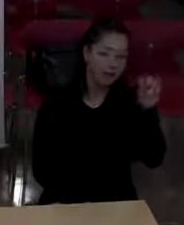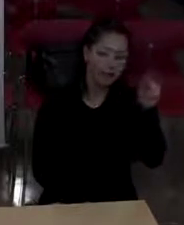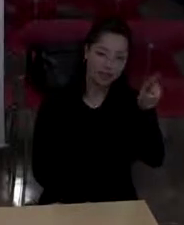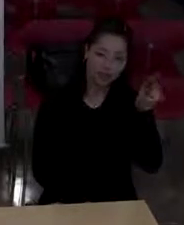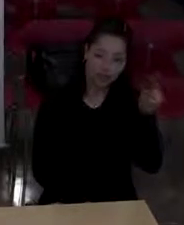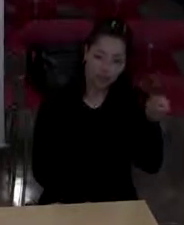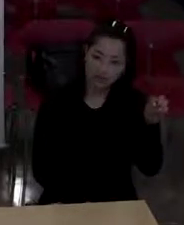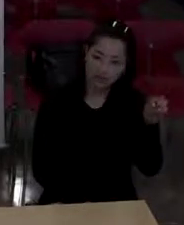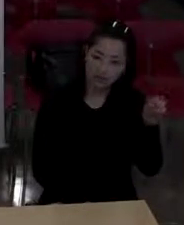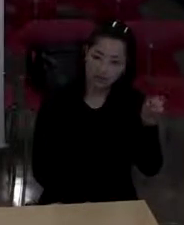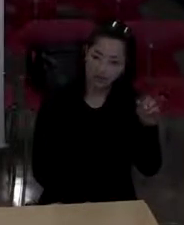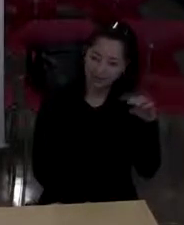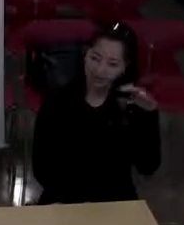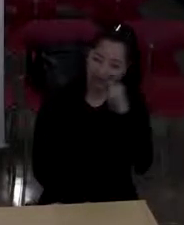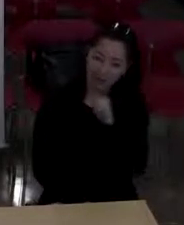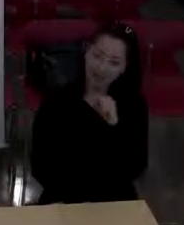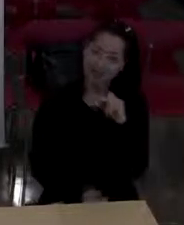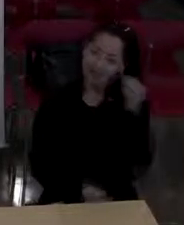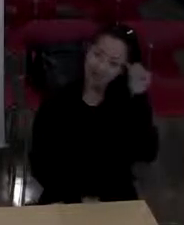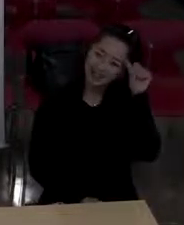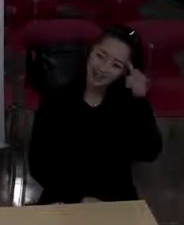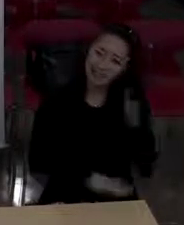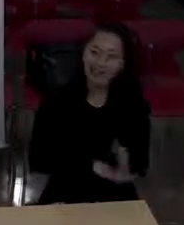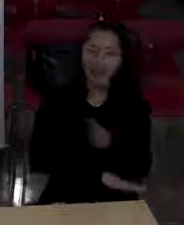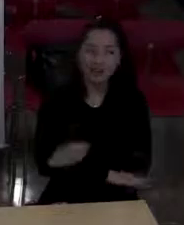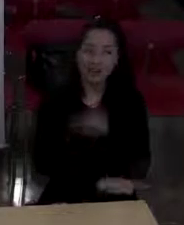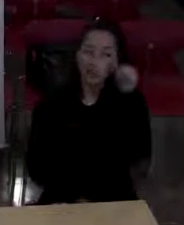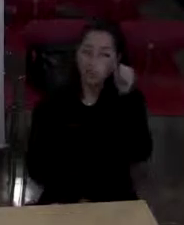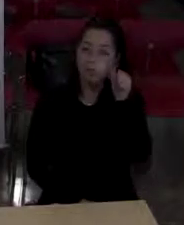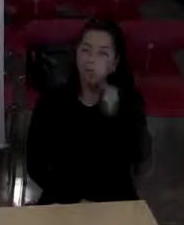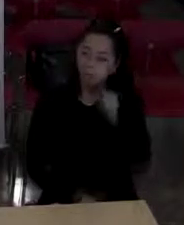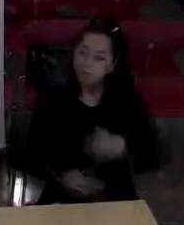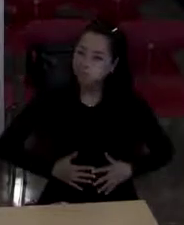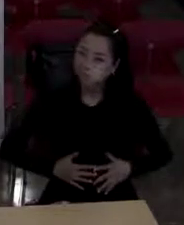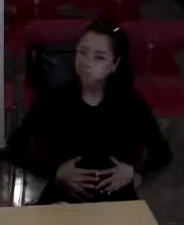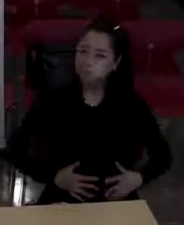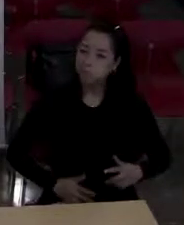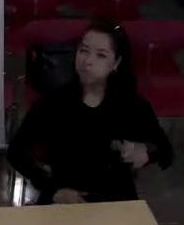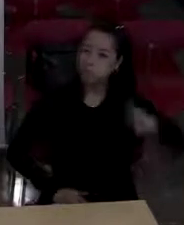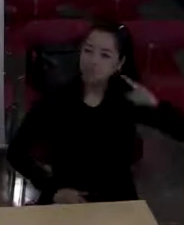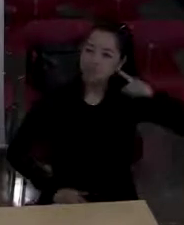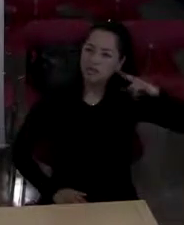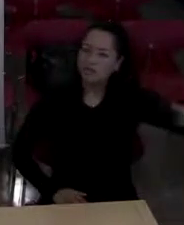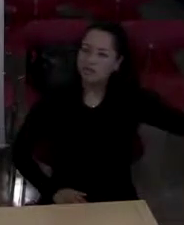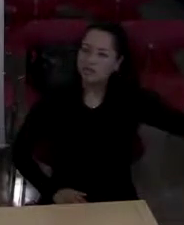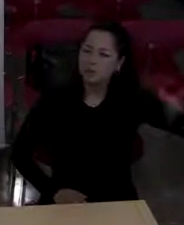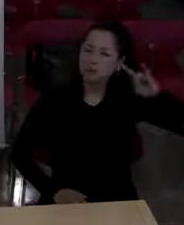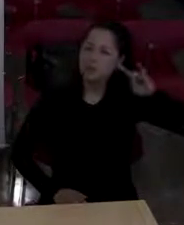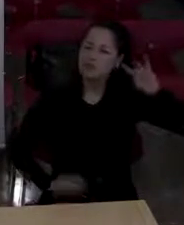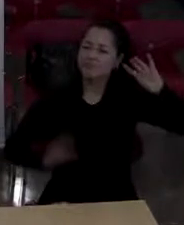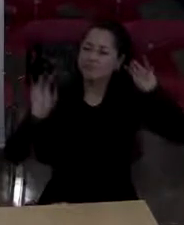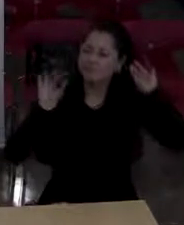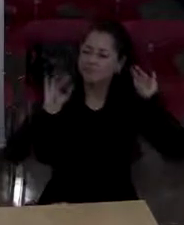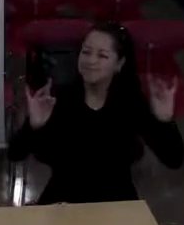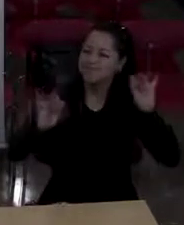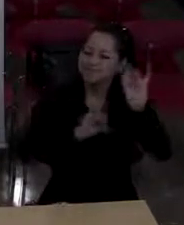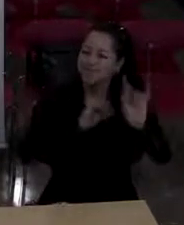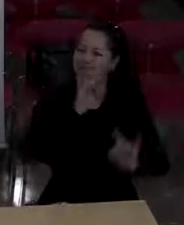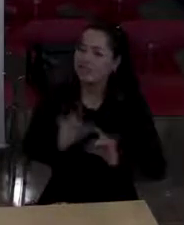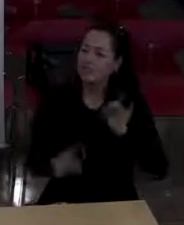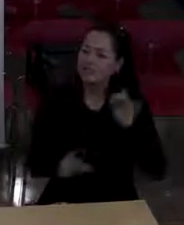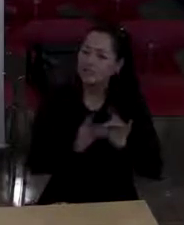en el útero de la madre, pues la estimulación tendría que ser más a 75 decibeles, sobre todo teniendo en cuenta que